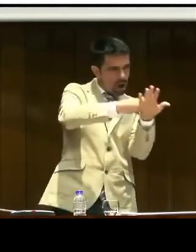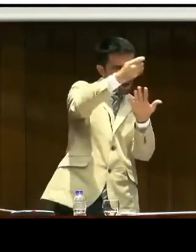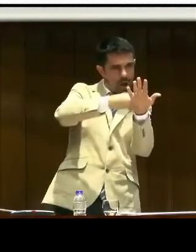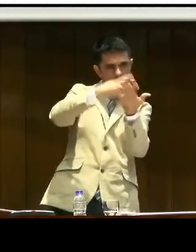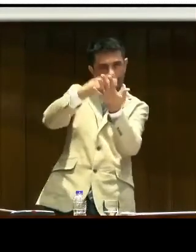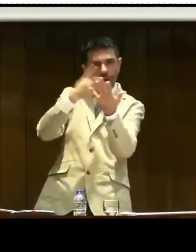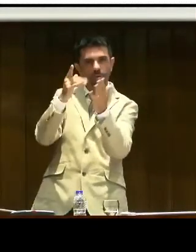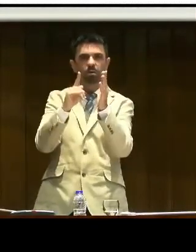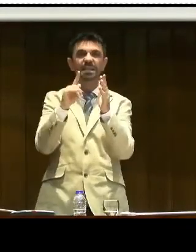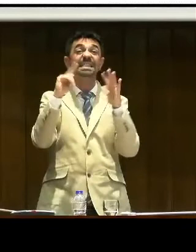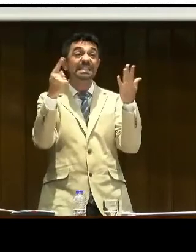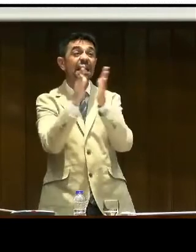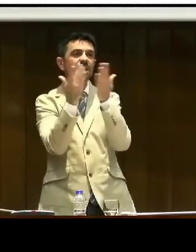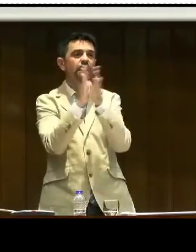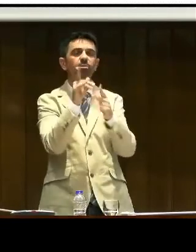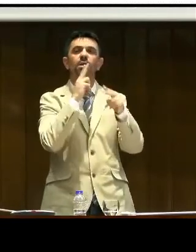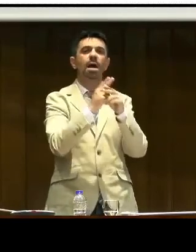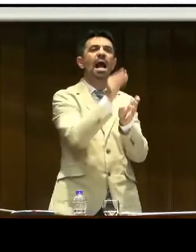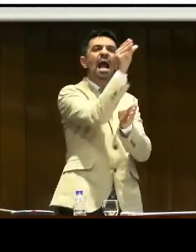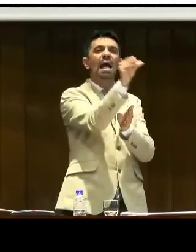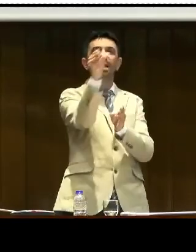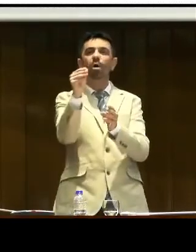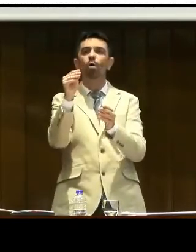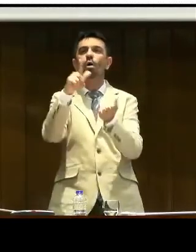lenguas de las naciones conocidas.